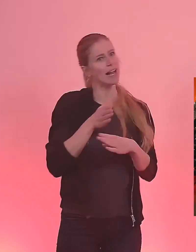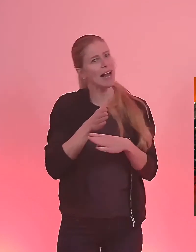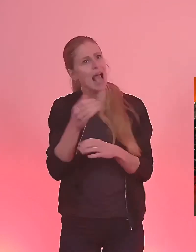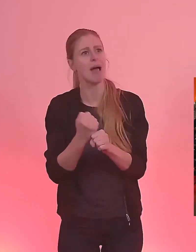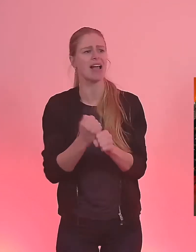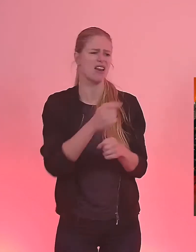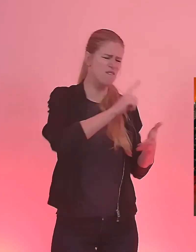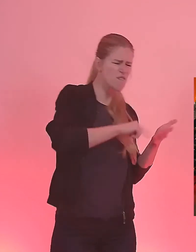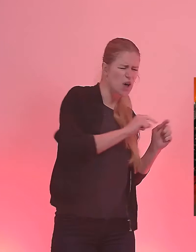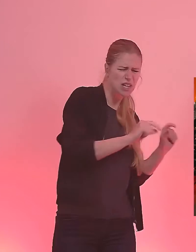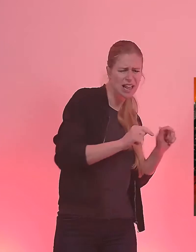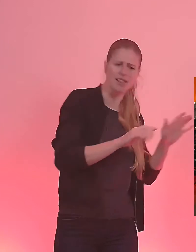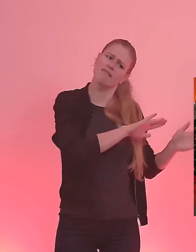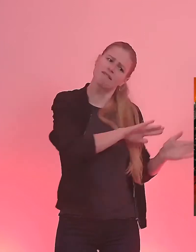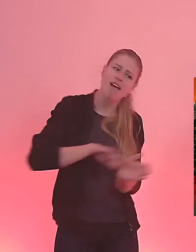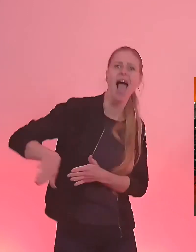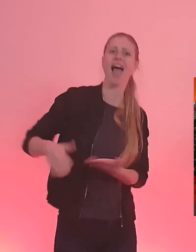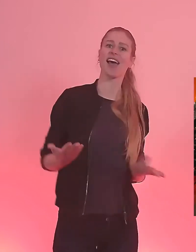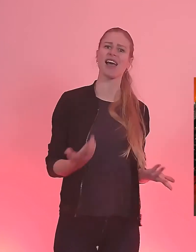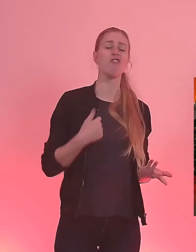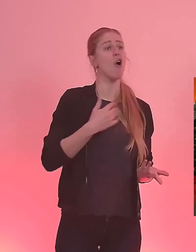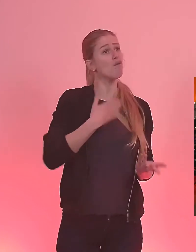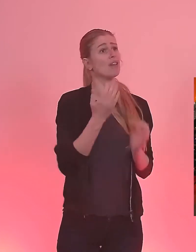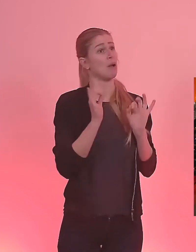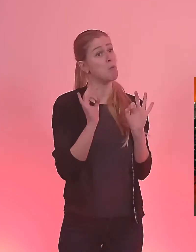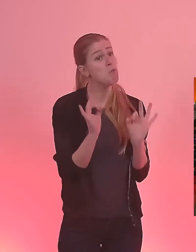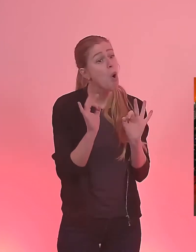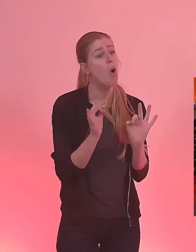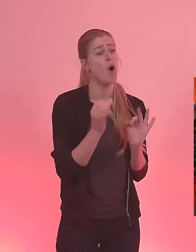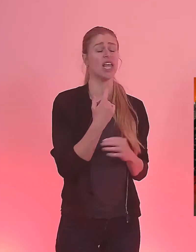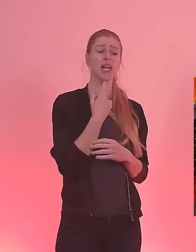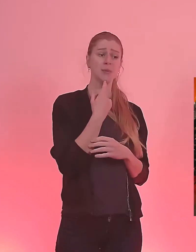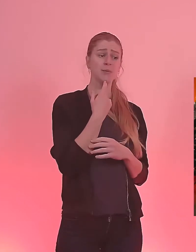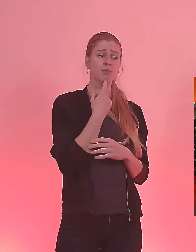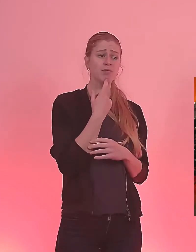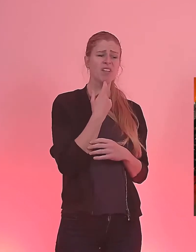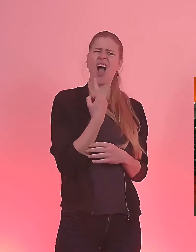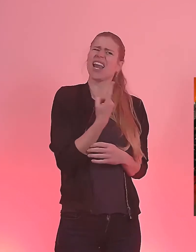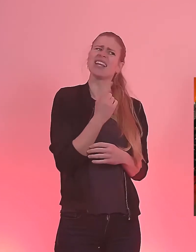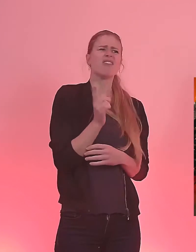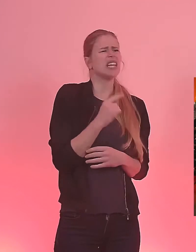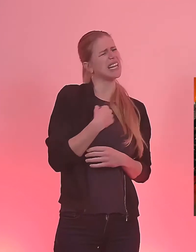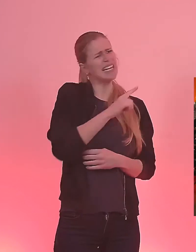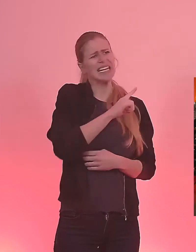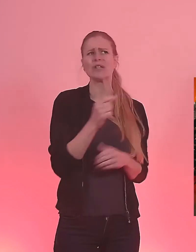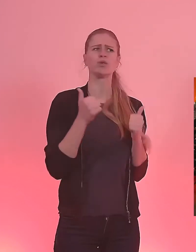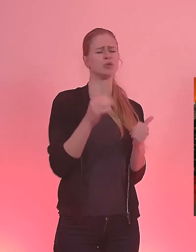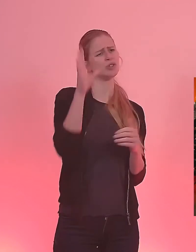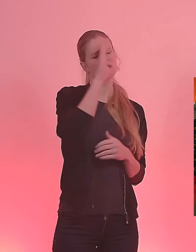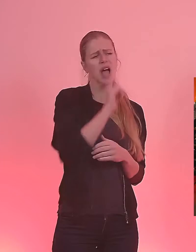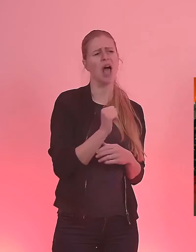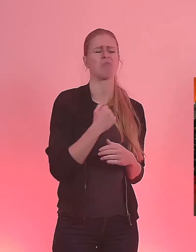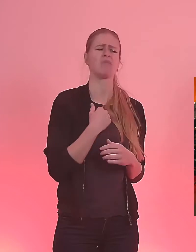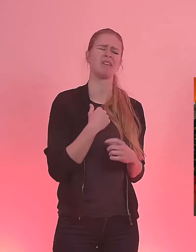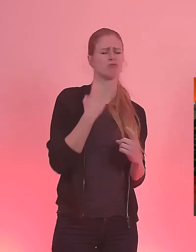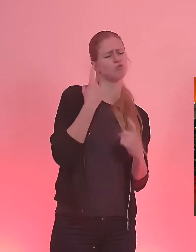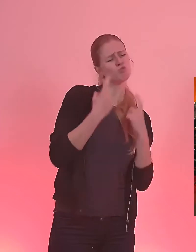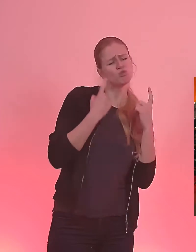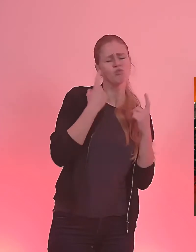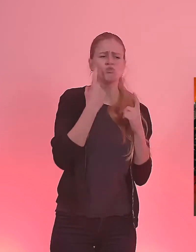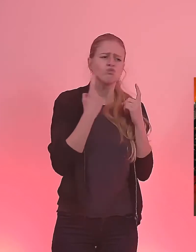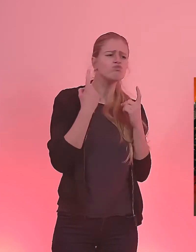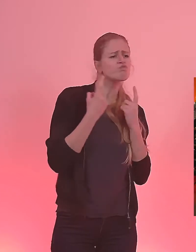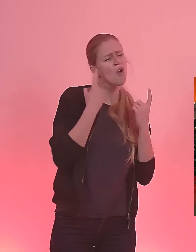Ja. En dat vond ik echt heel erg mooi. Alleen, wat ik niet zo goed snap... en waar ik een beetje over nadenk, is